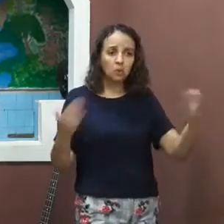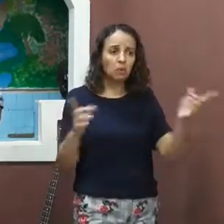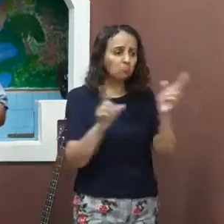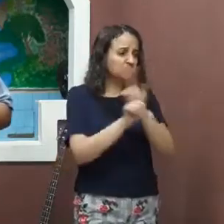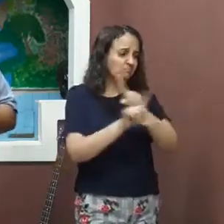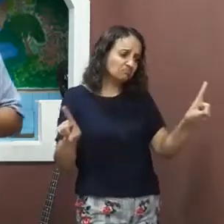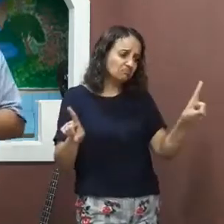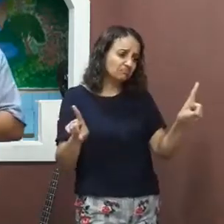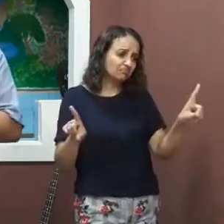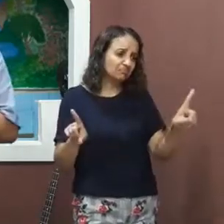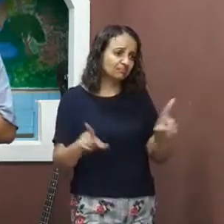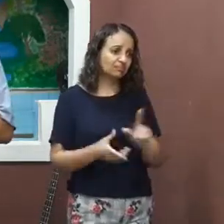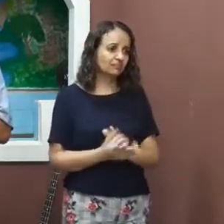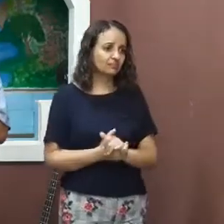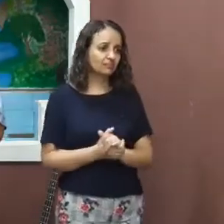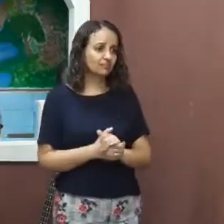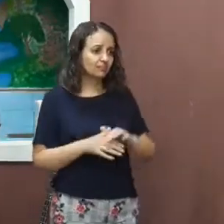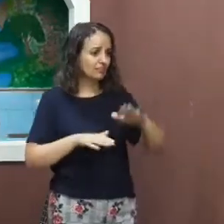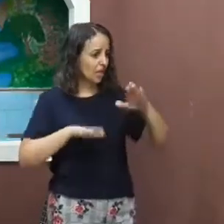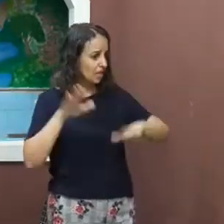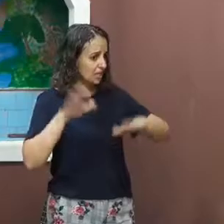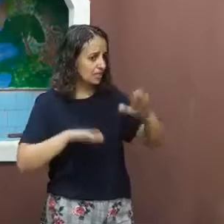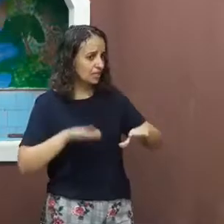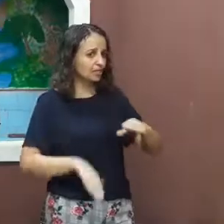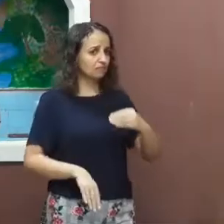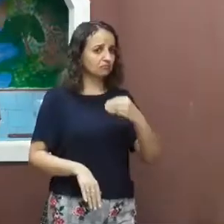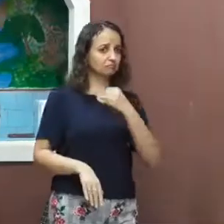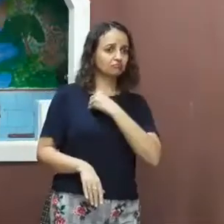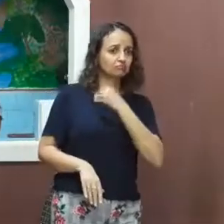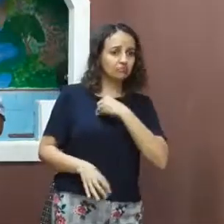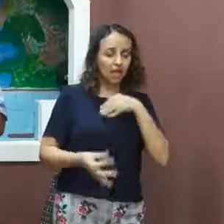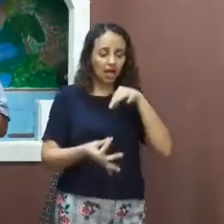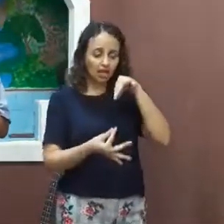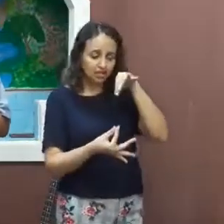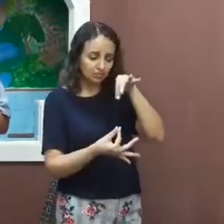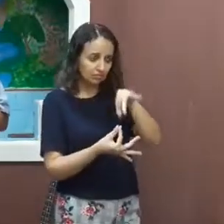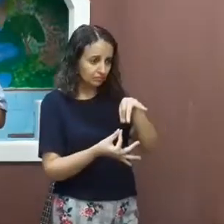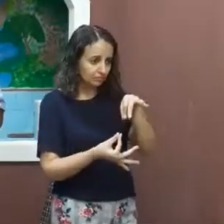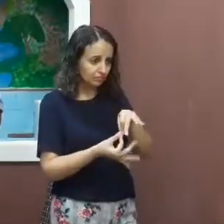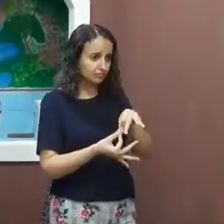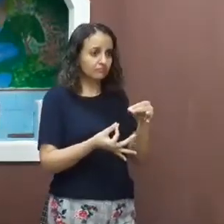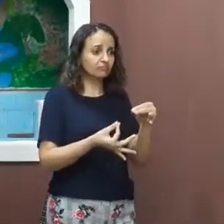Talvez o seu pecado seja espiritual, a ganância, o